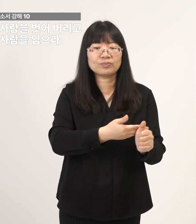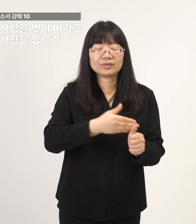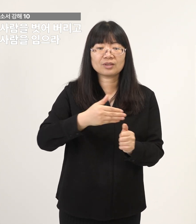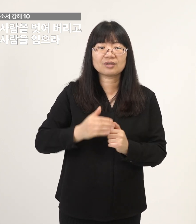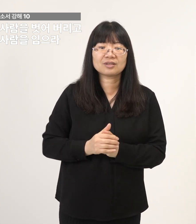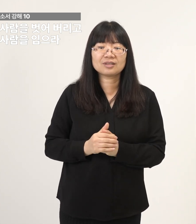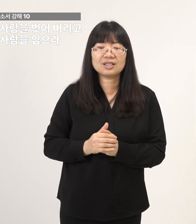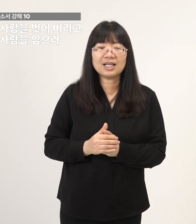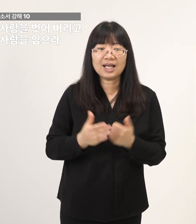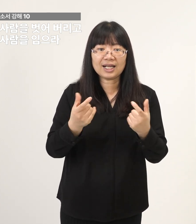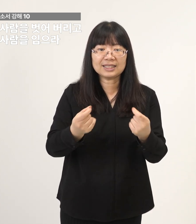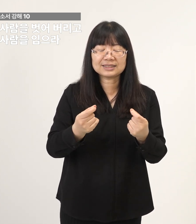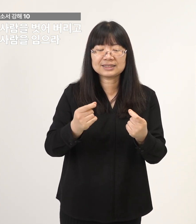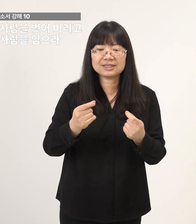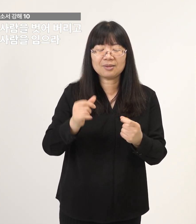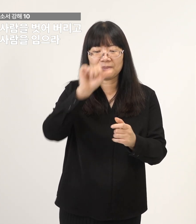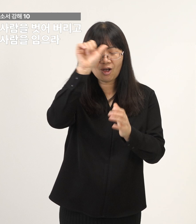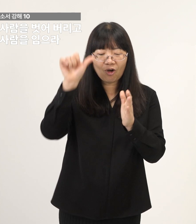우리의 싸움이에요.